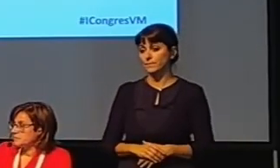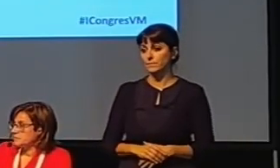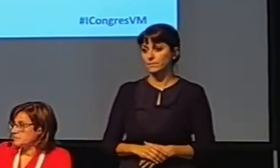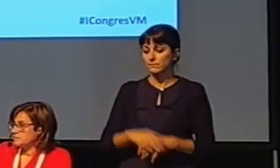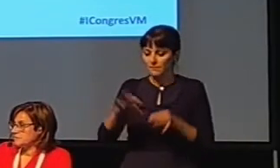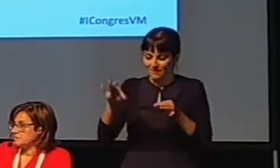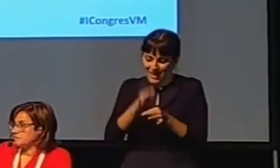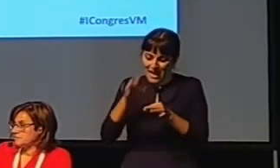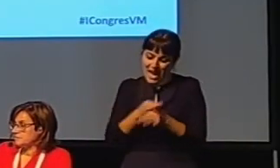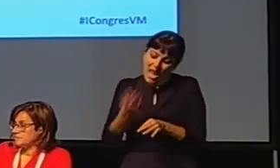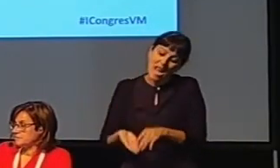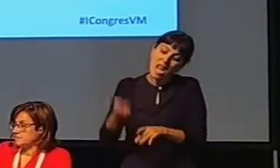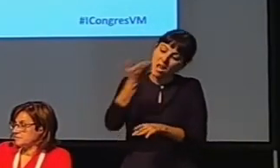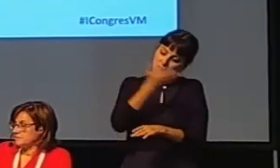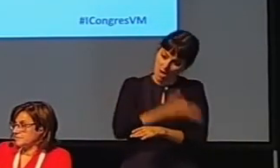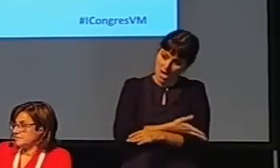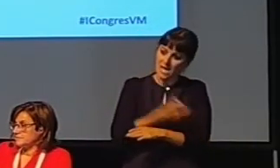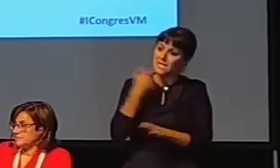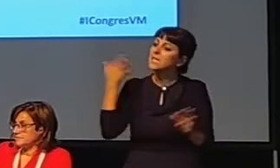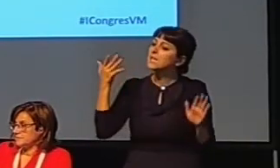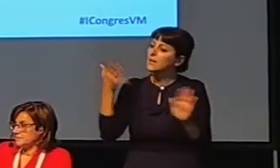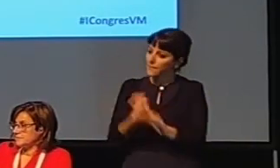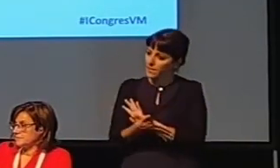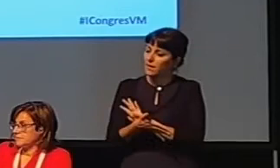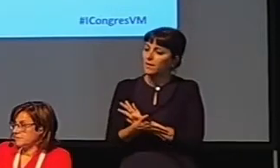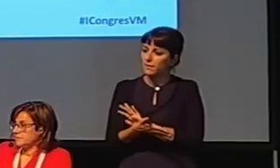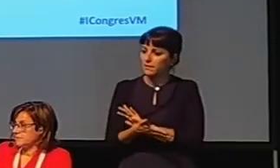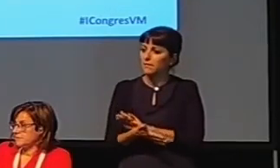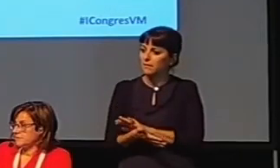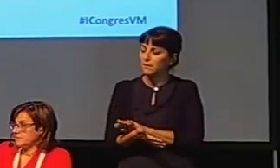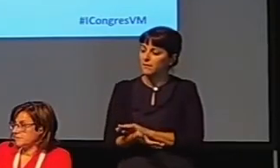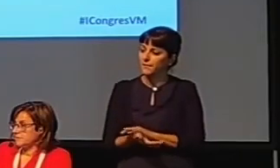És hilvanar. Hilvanar significa